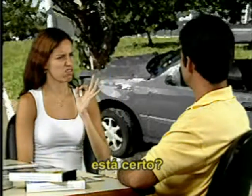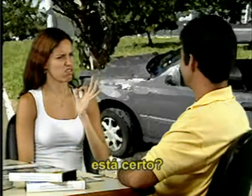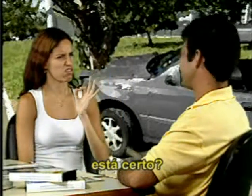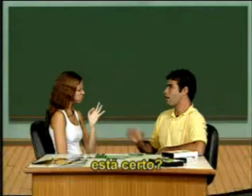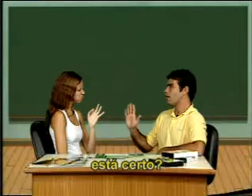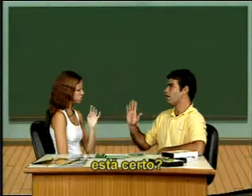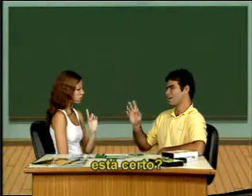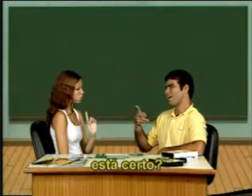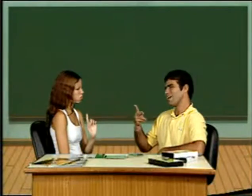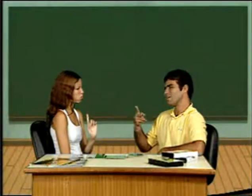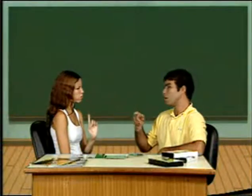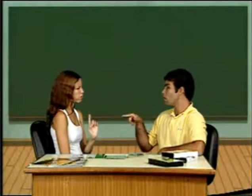tá certo?